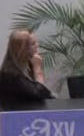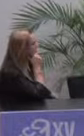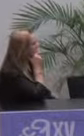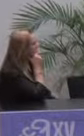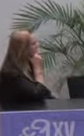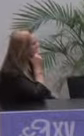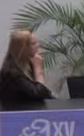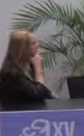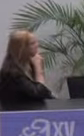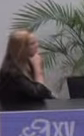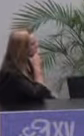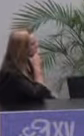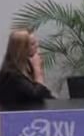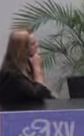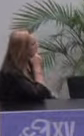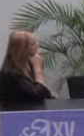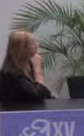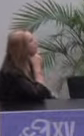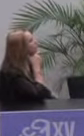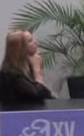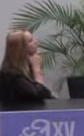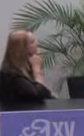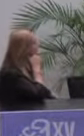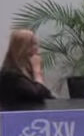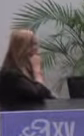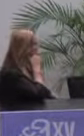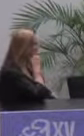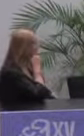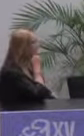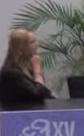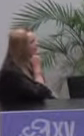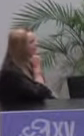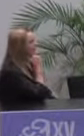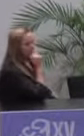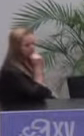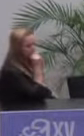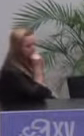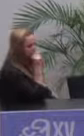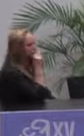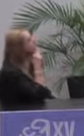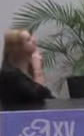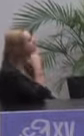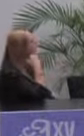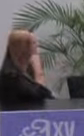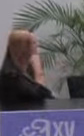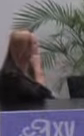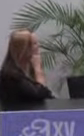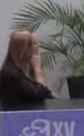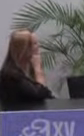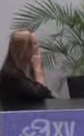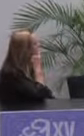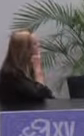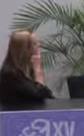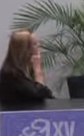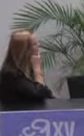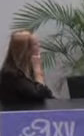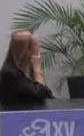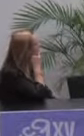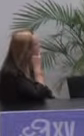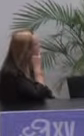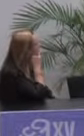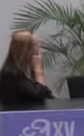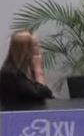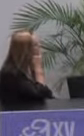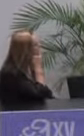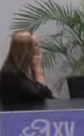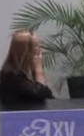tá? Isso é uma ausência notada, recorrente, em todas as atividades que acontecem. mas eles